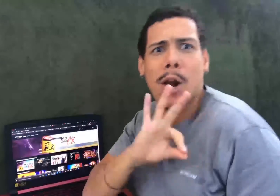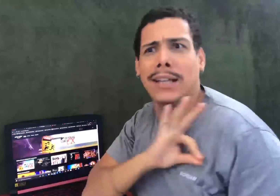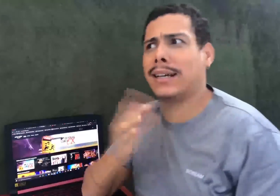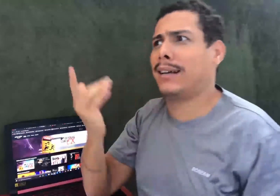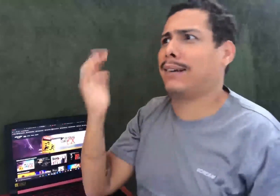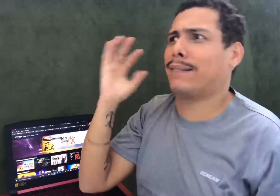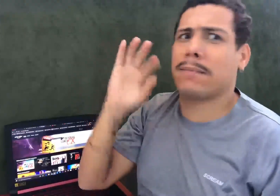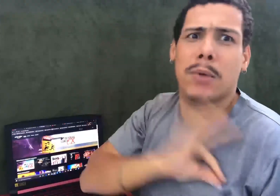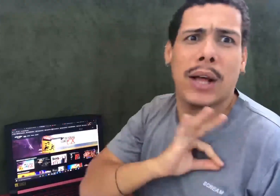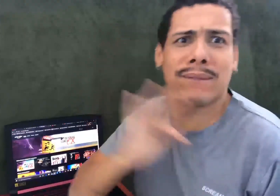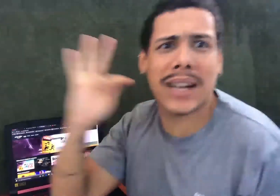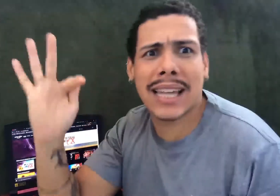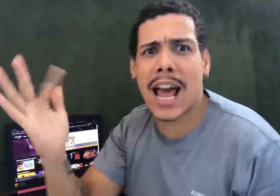Federal.